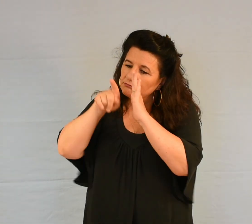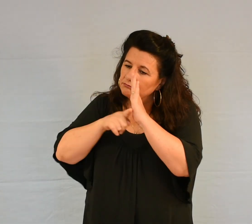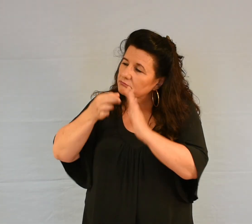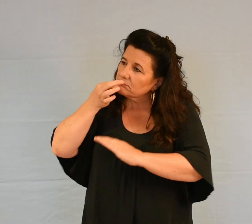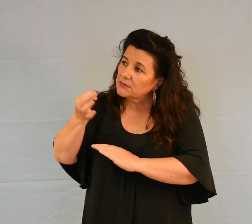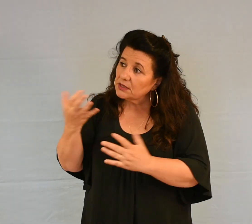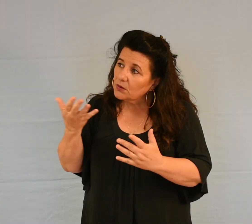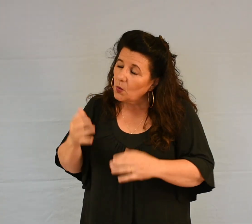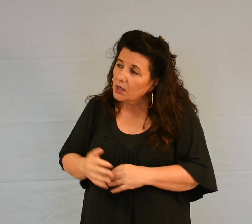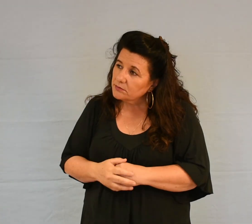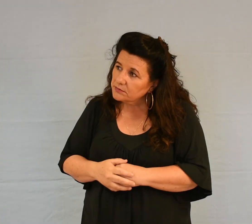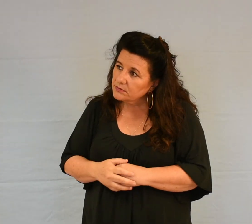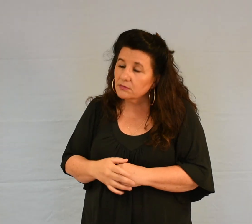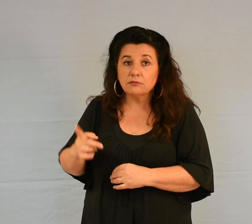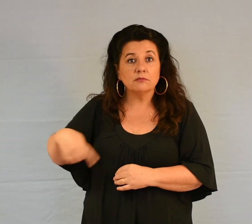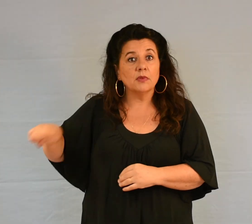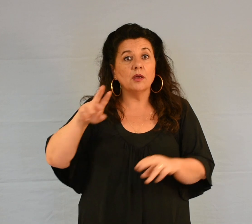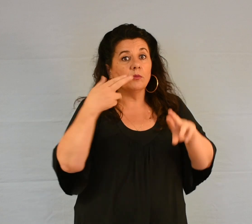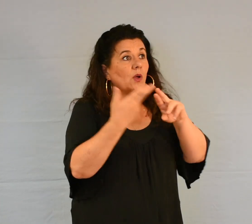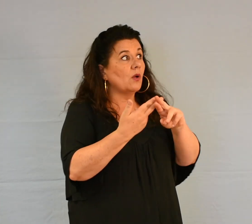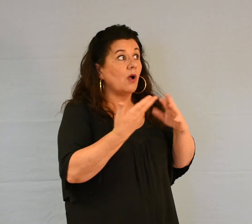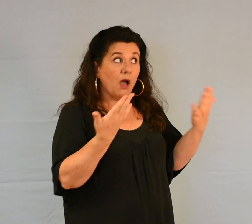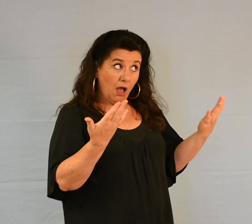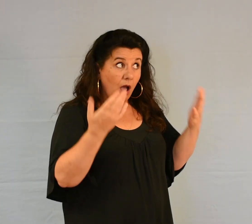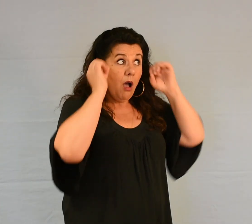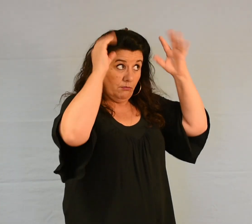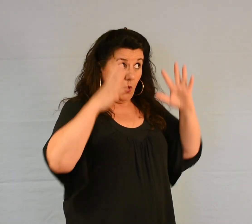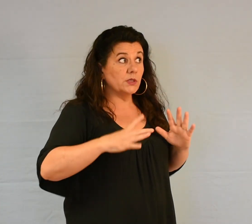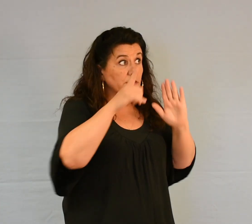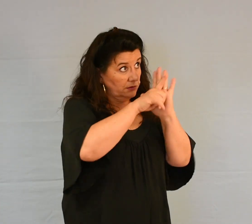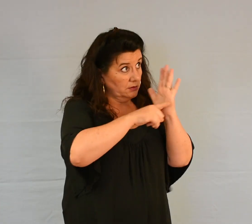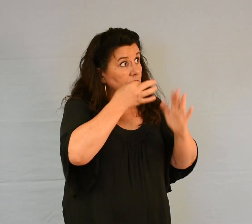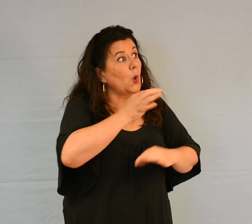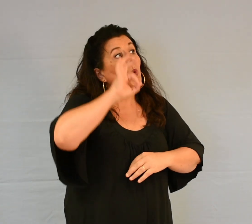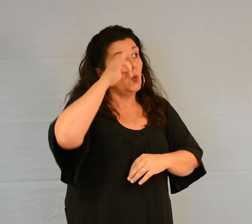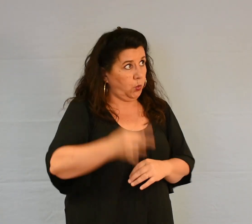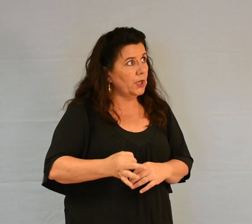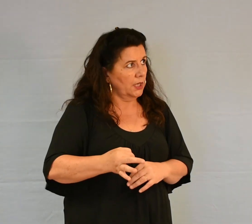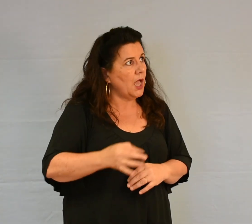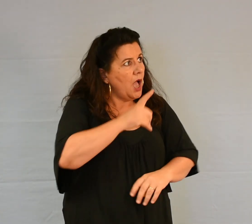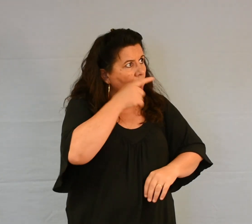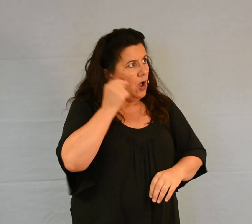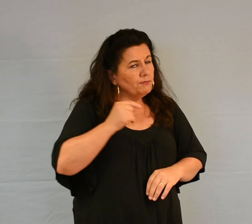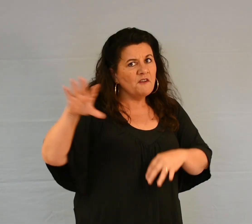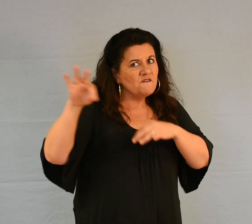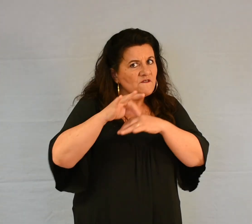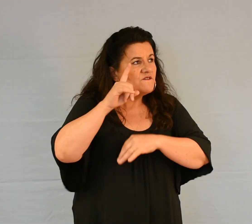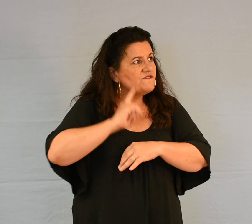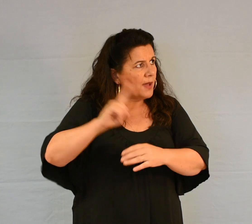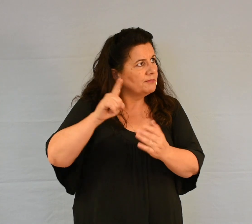Ils lui dirent: « Moïse a permis de renvoyer sa femme à condition d'établir un acte de